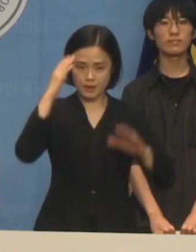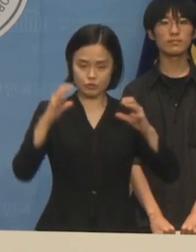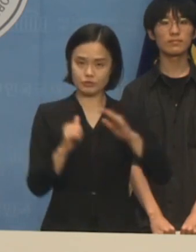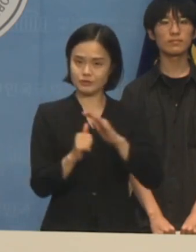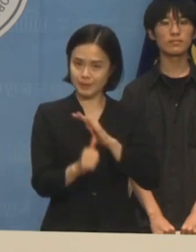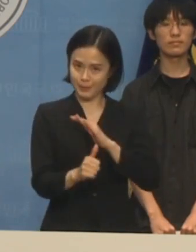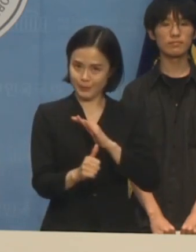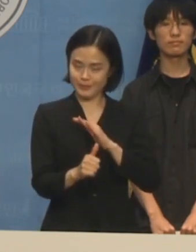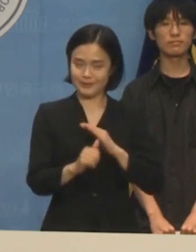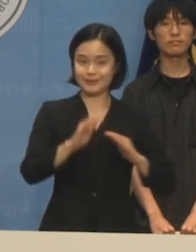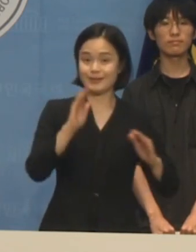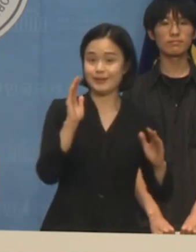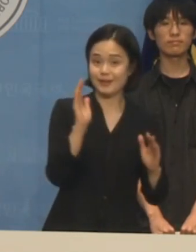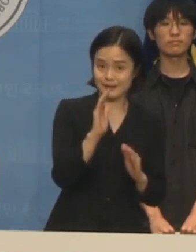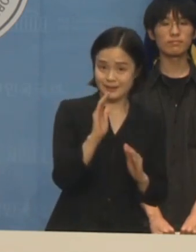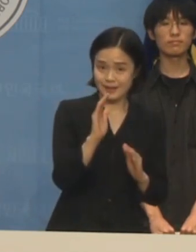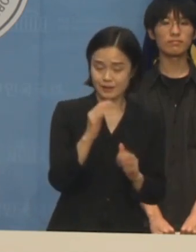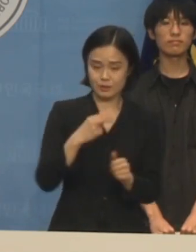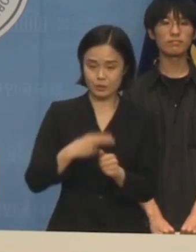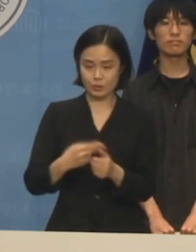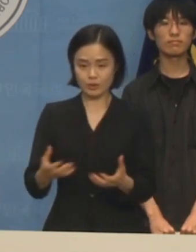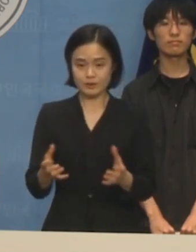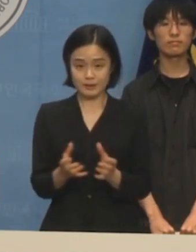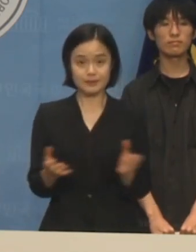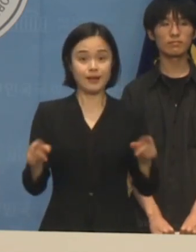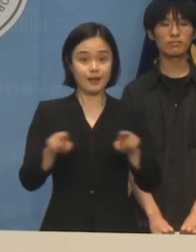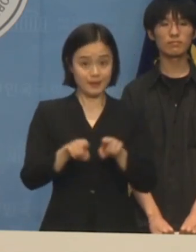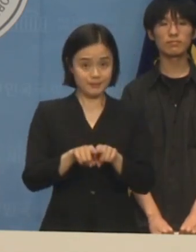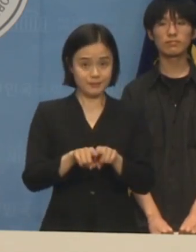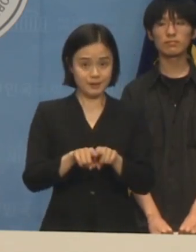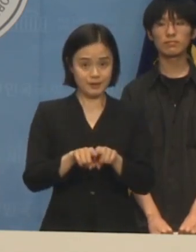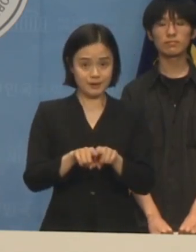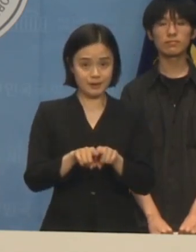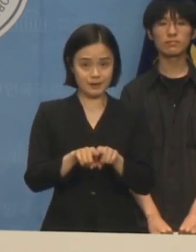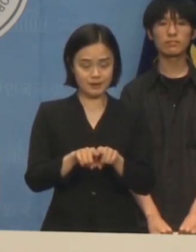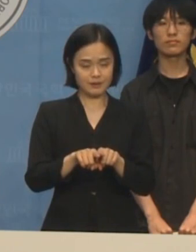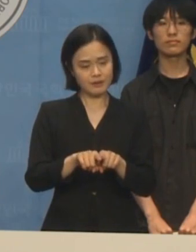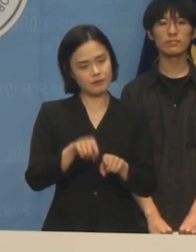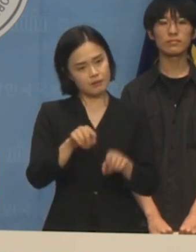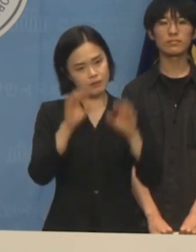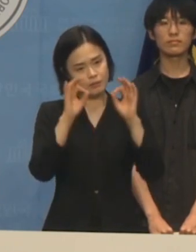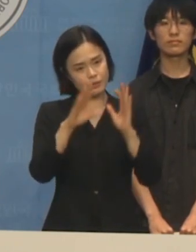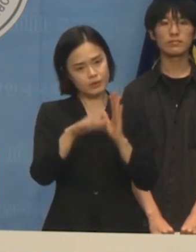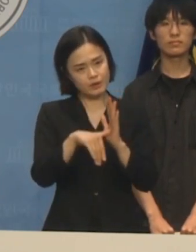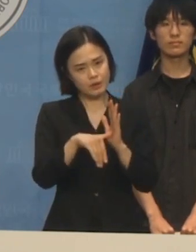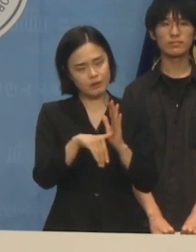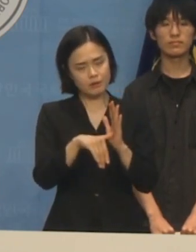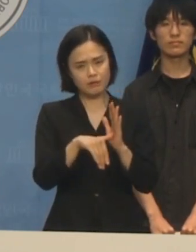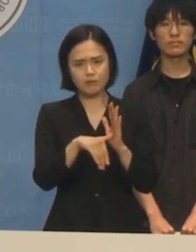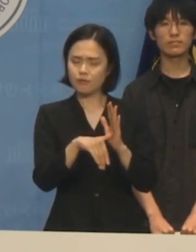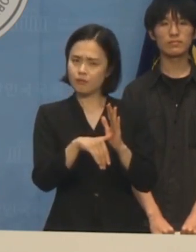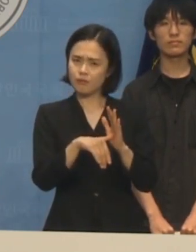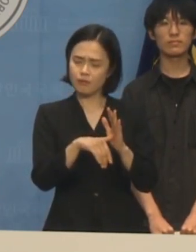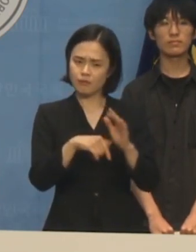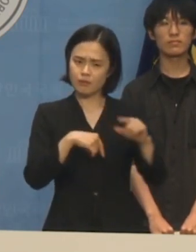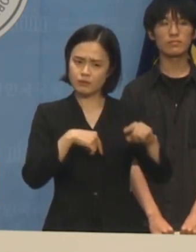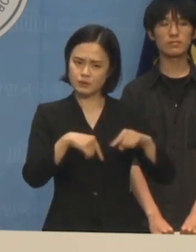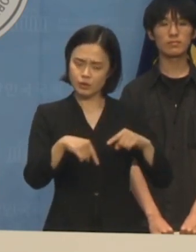학생, 교원단체와 함께 교육부의 부실하고 일방적이며 급조된